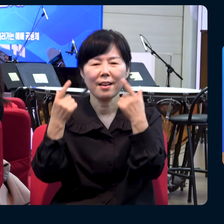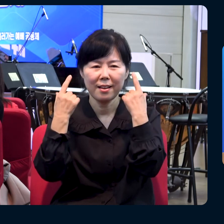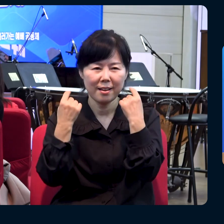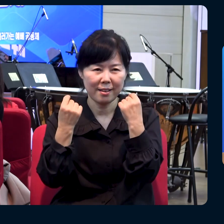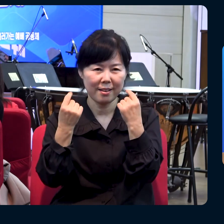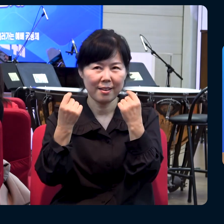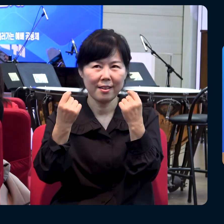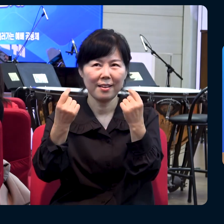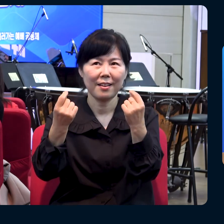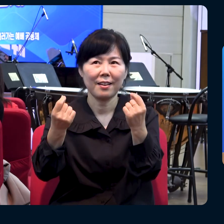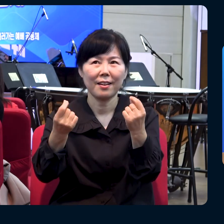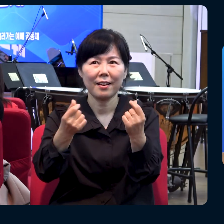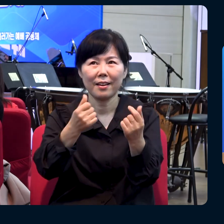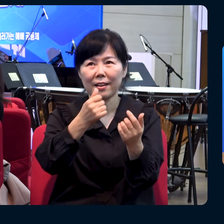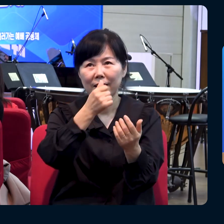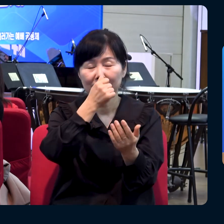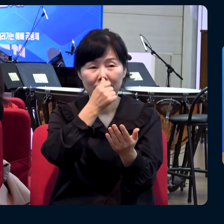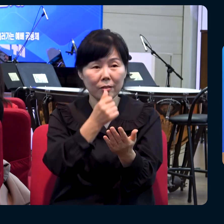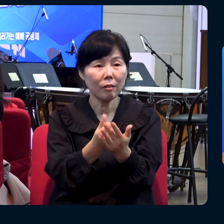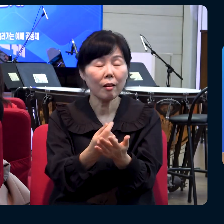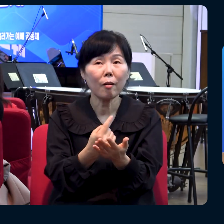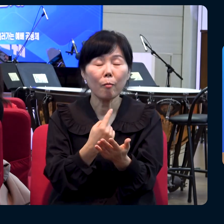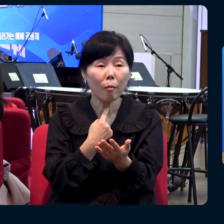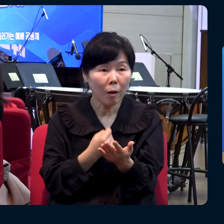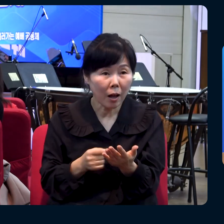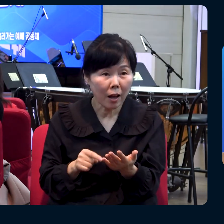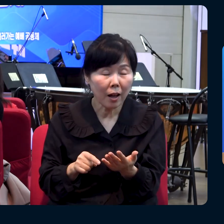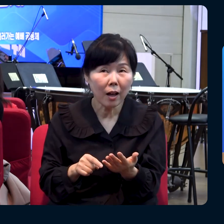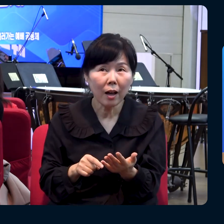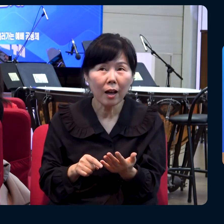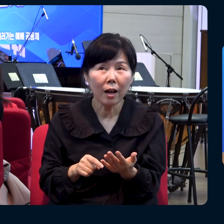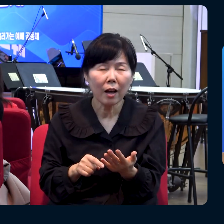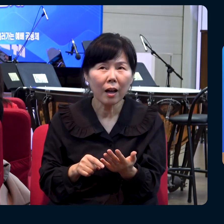매주 똑같은 죄를 지면 예배가 죽어요.